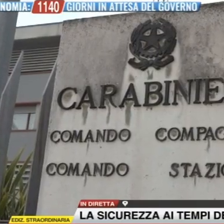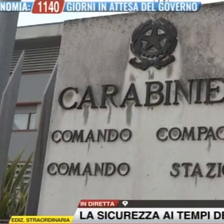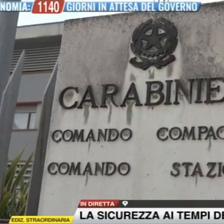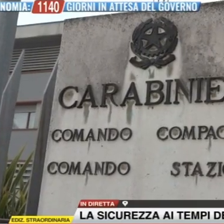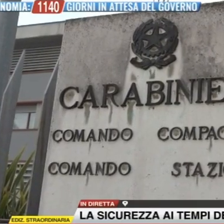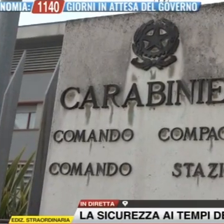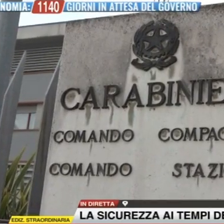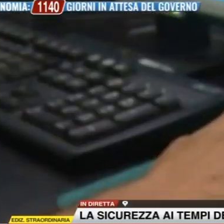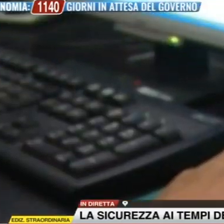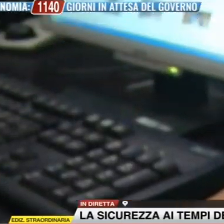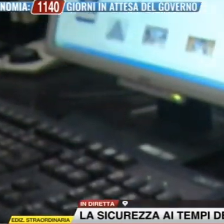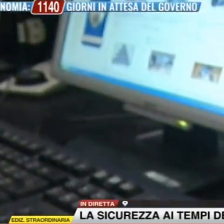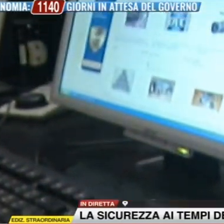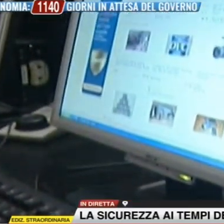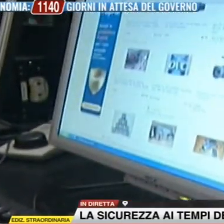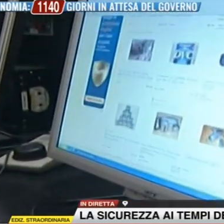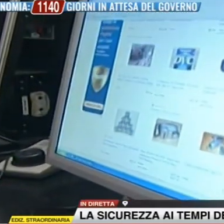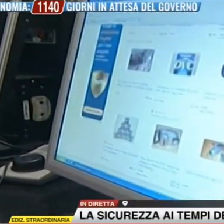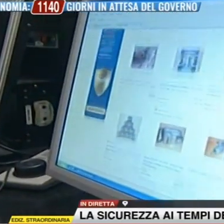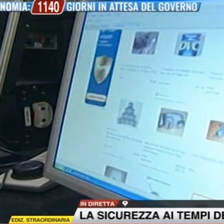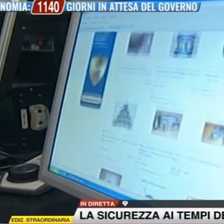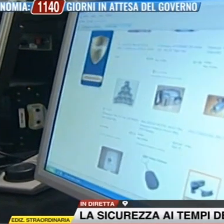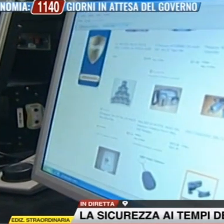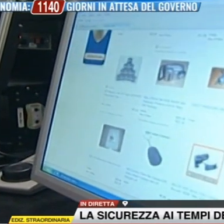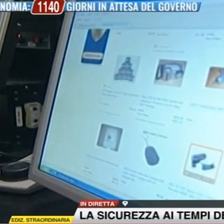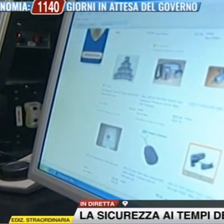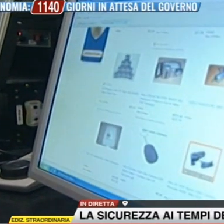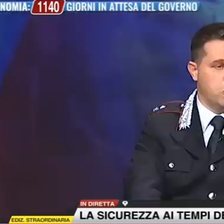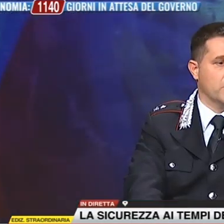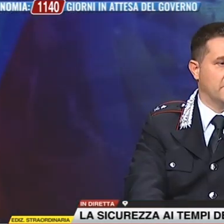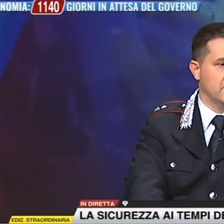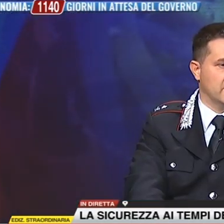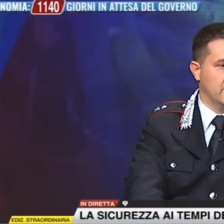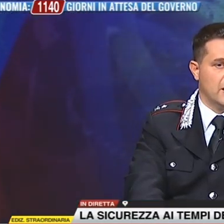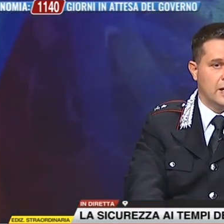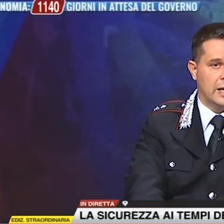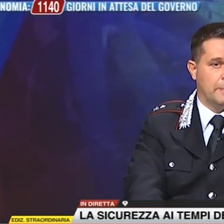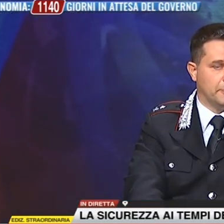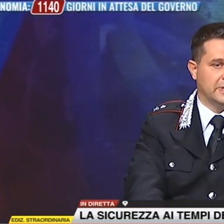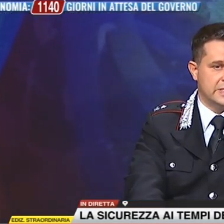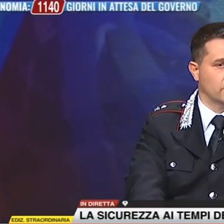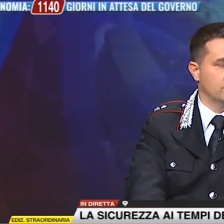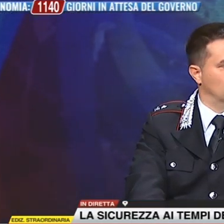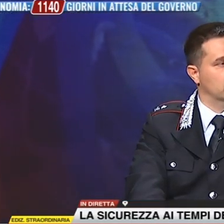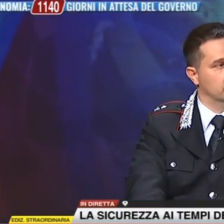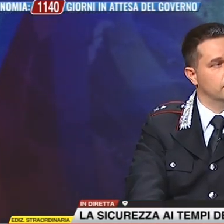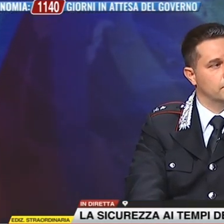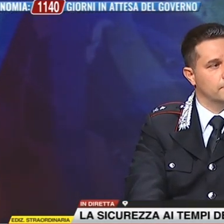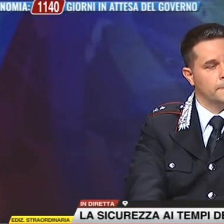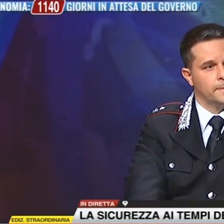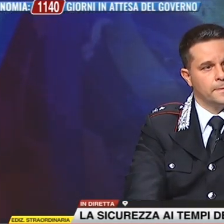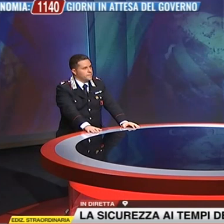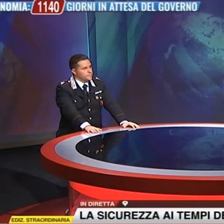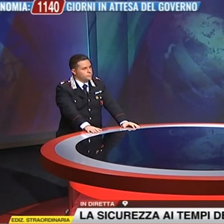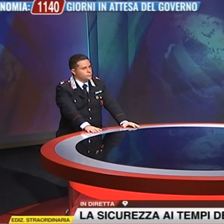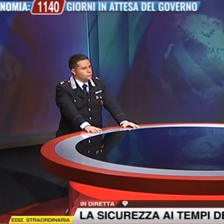velocità che controlla la zona e una segnalazione tempestiva al 112 può impedire la perpetrazione di furti.